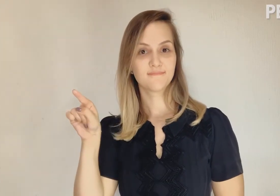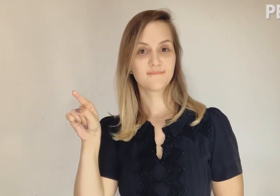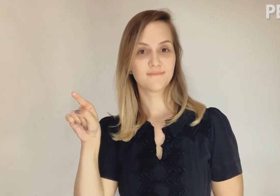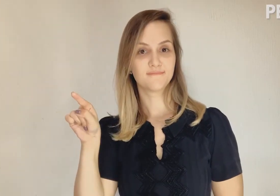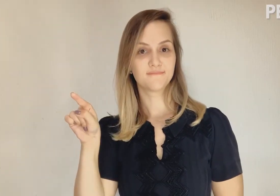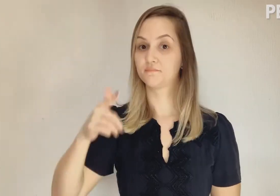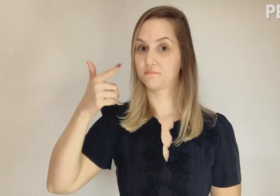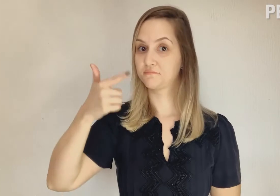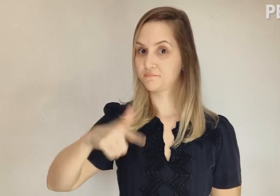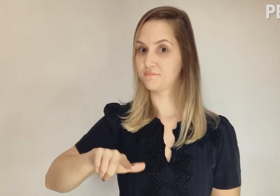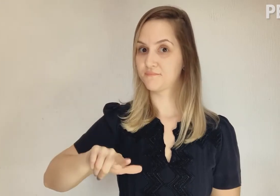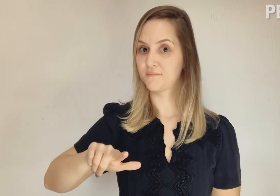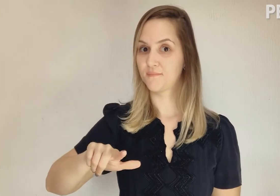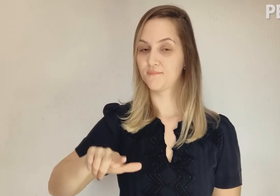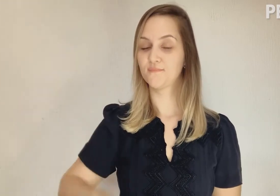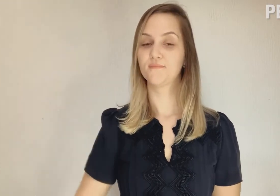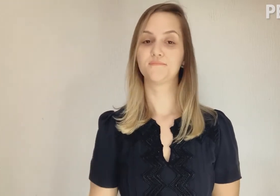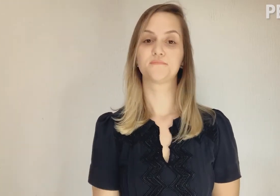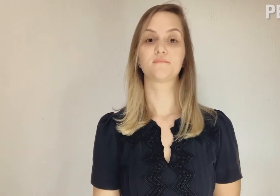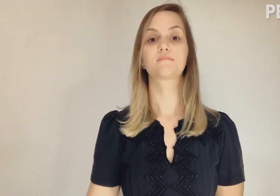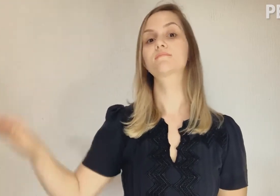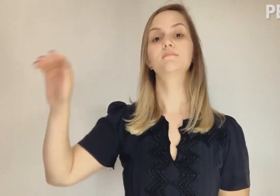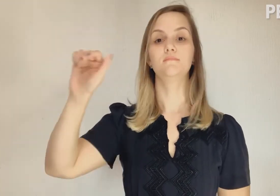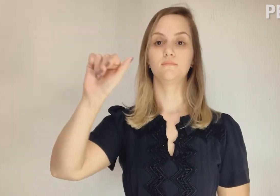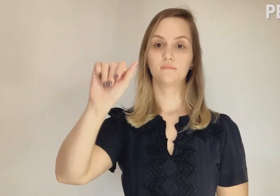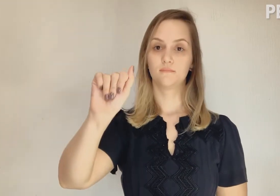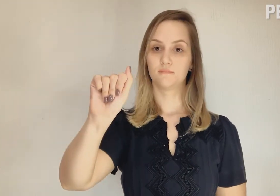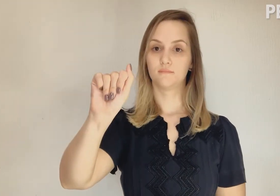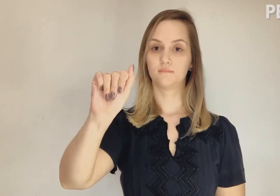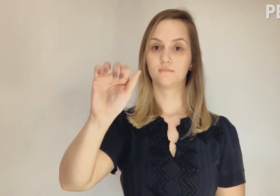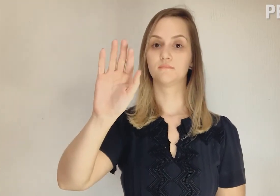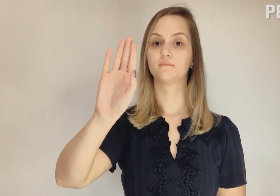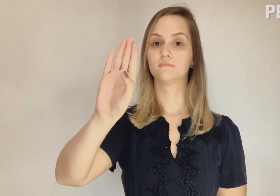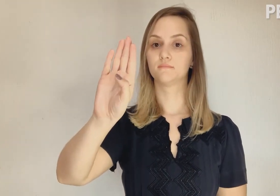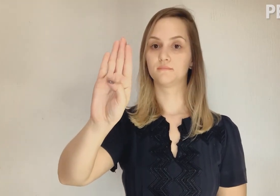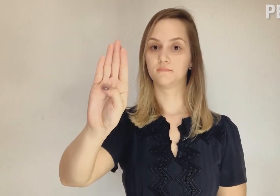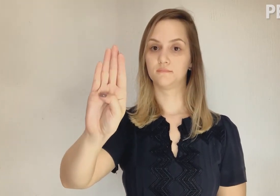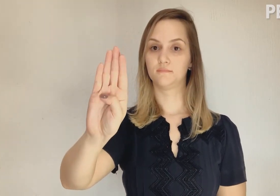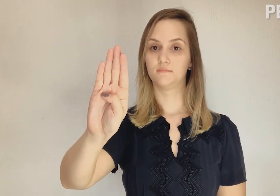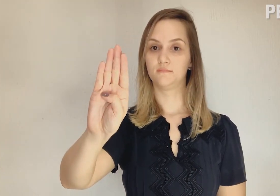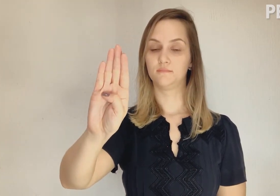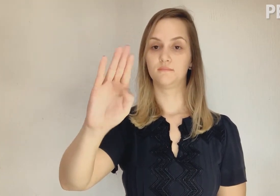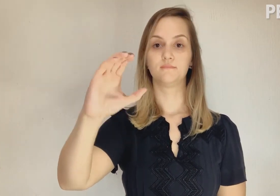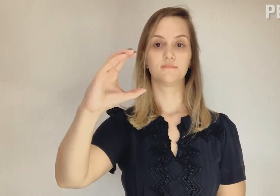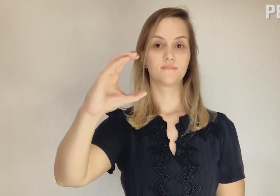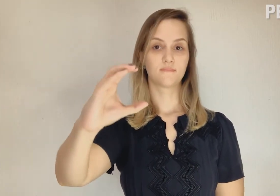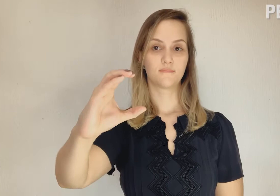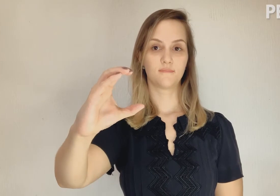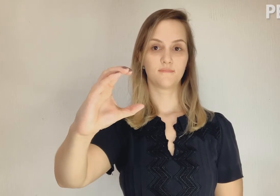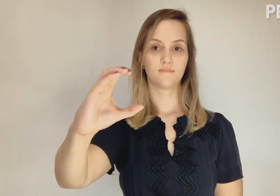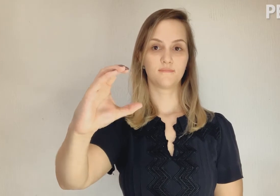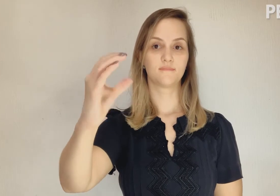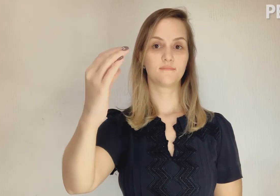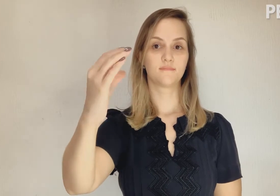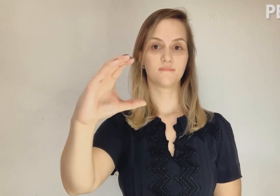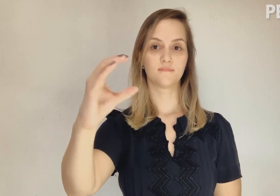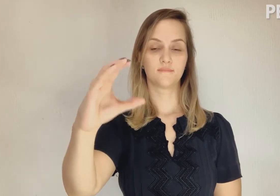e Z. Vamos mais uma vez? Então, A, B, C,